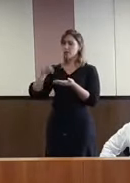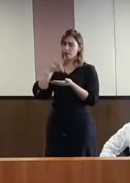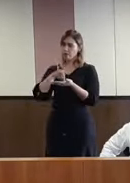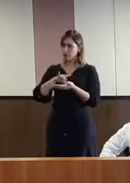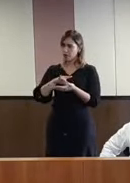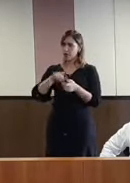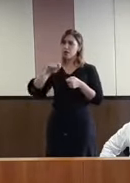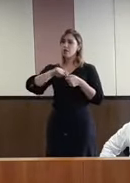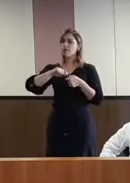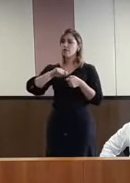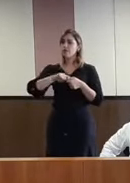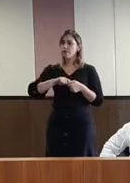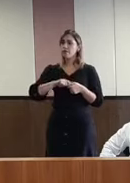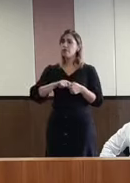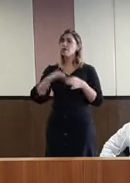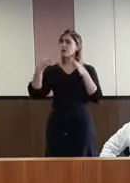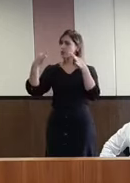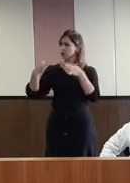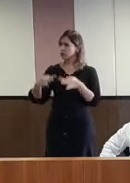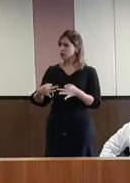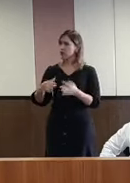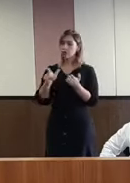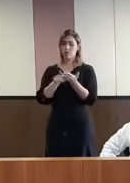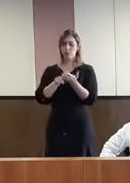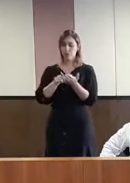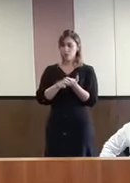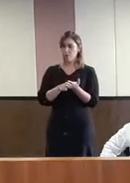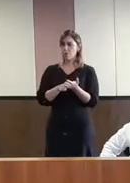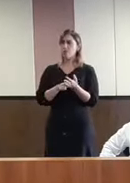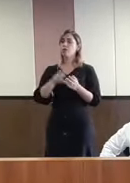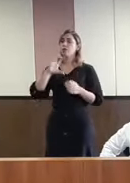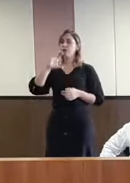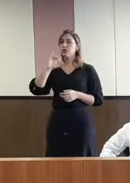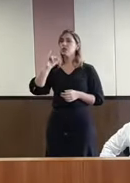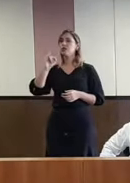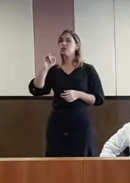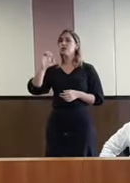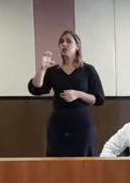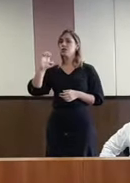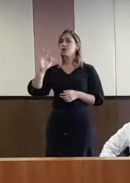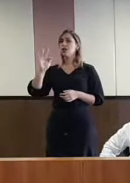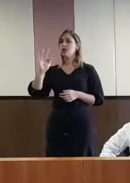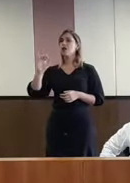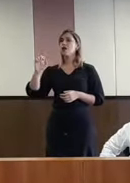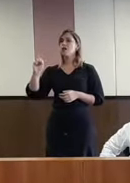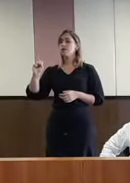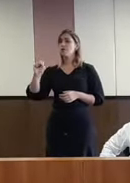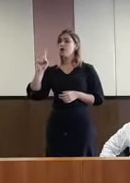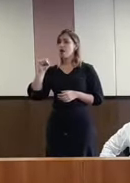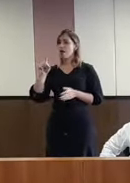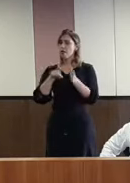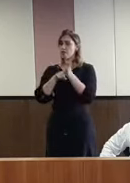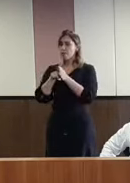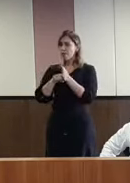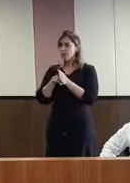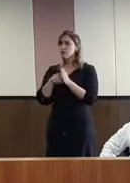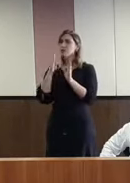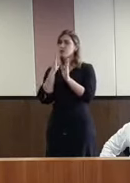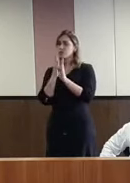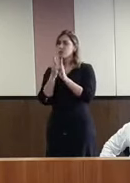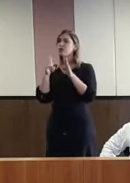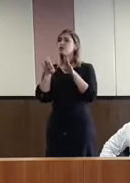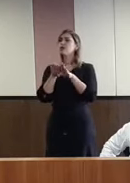feita num CIEVES num determinado município. CIEVES é o Comitê de Investigação e Vigilância Sanitária,